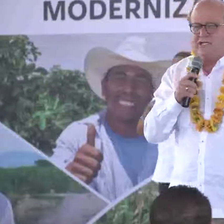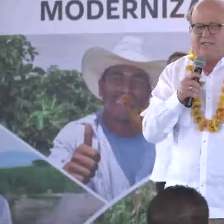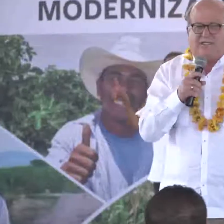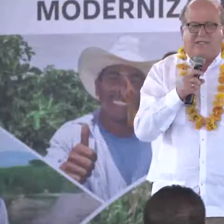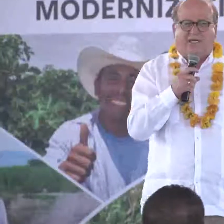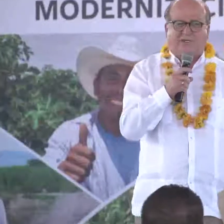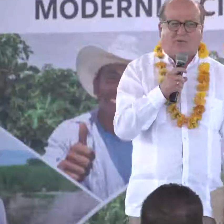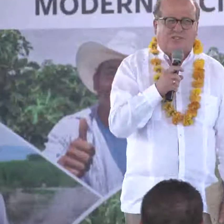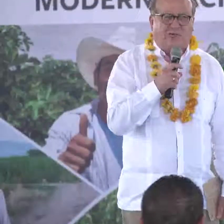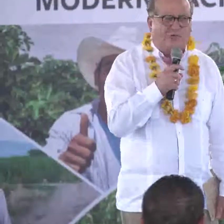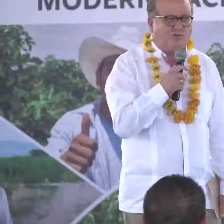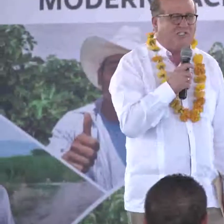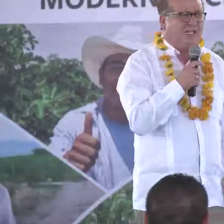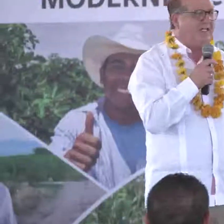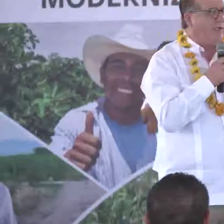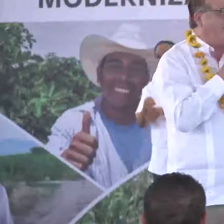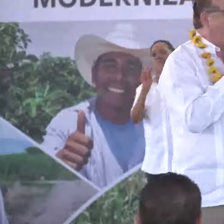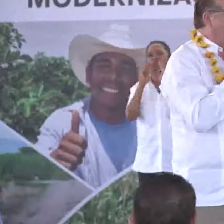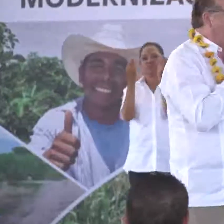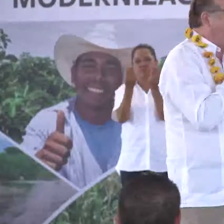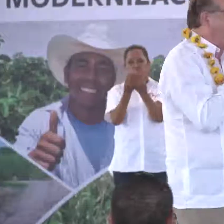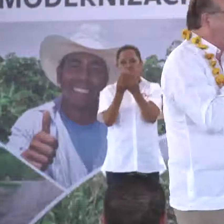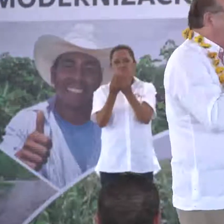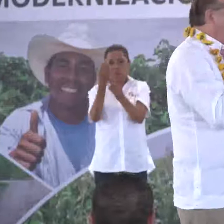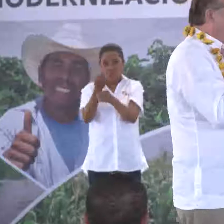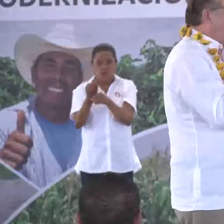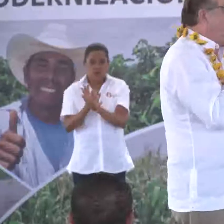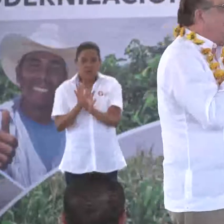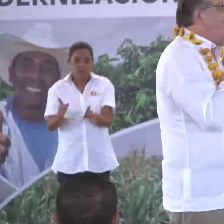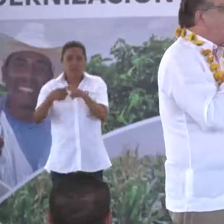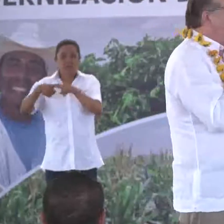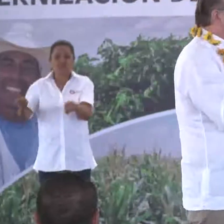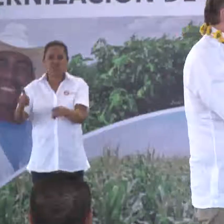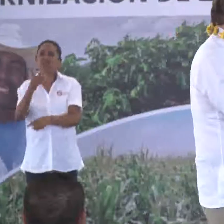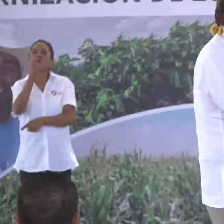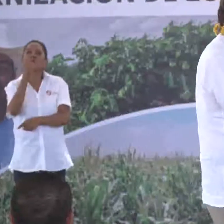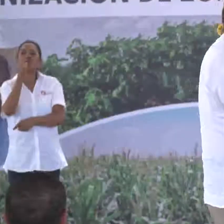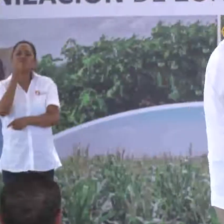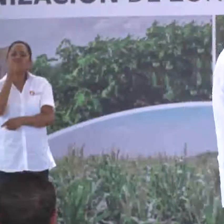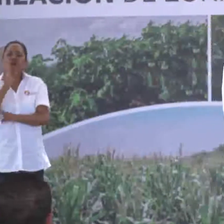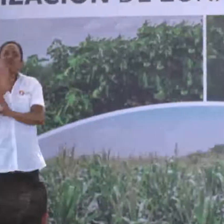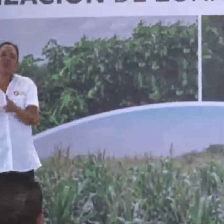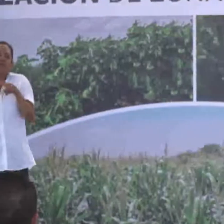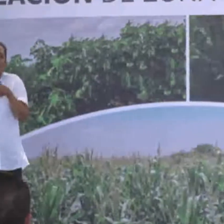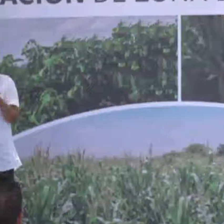otra, que nos ha costado mucho ir sacándola adelante. Ahí está nuestro nuevo